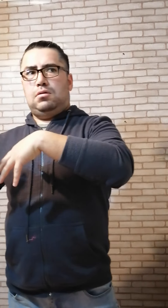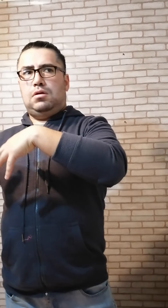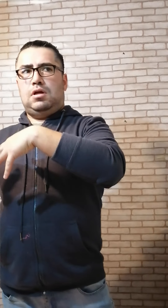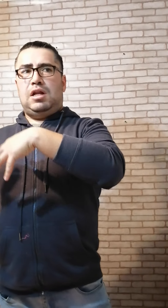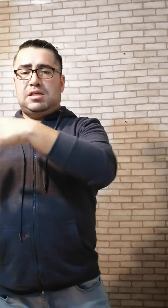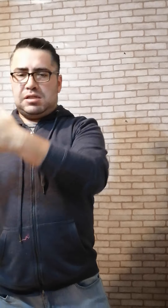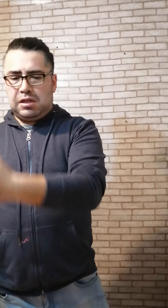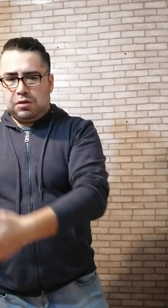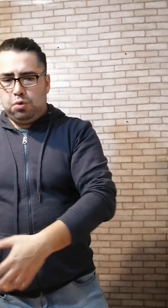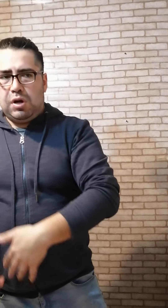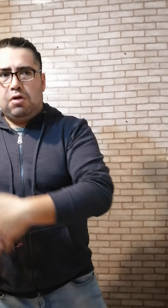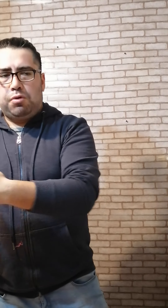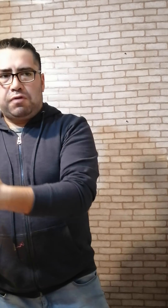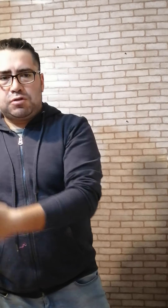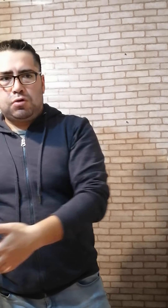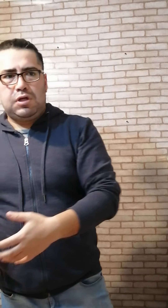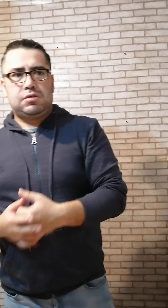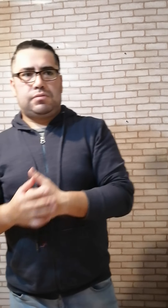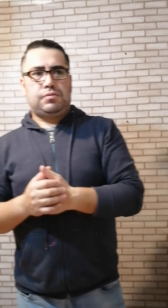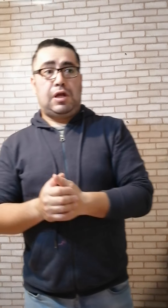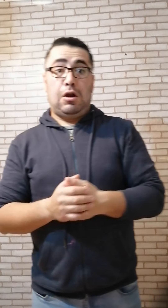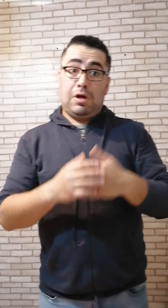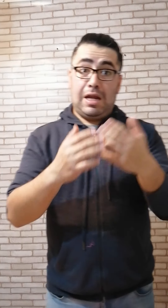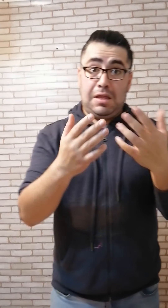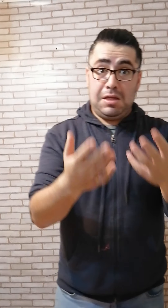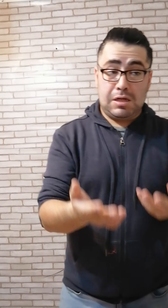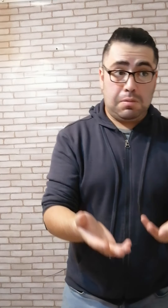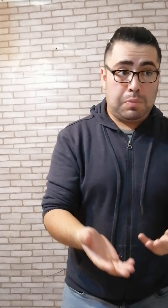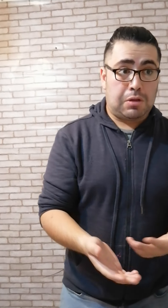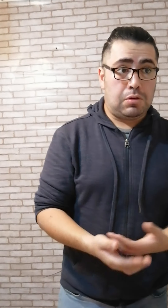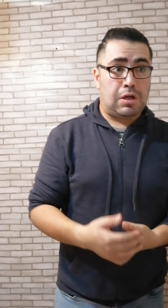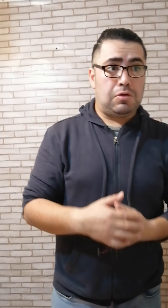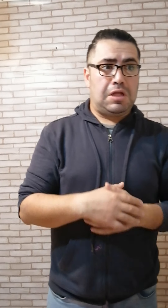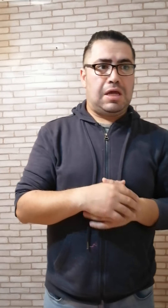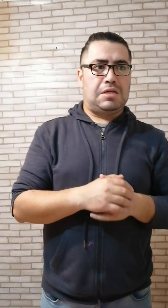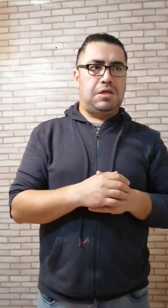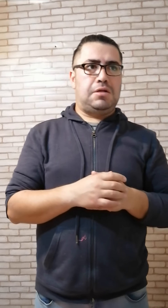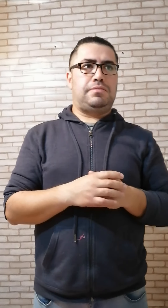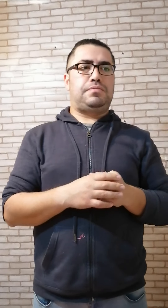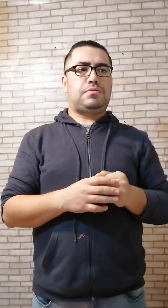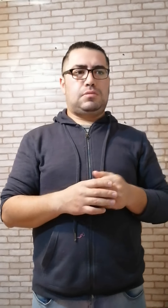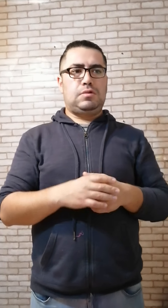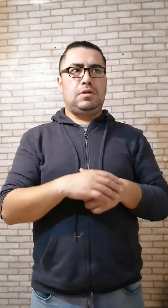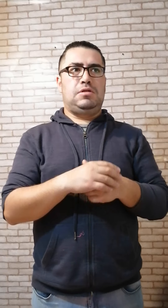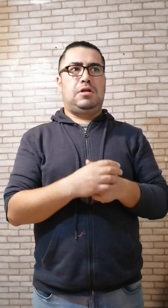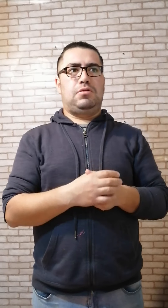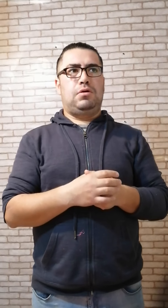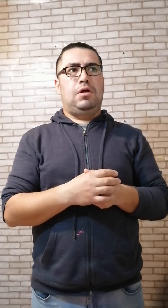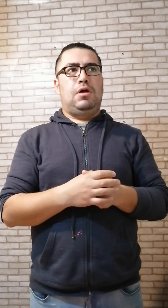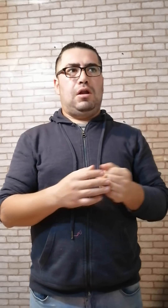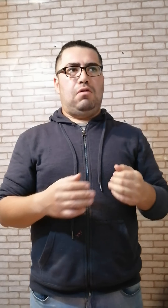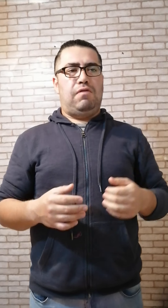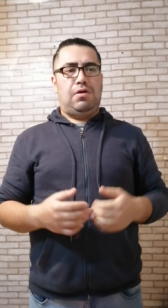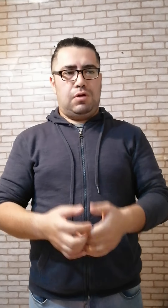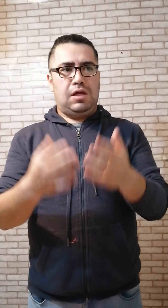en las asignaturas los profesores es lo que le dice el inspector que no tiene que hacer cierto en los valores